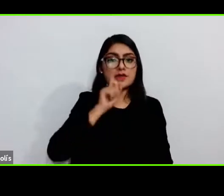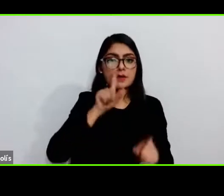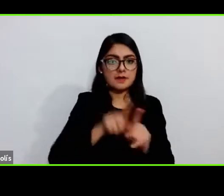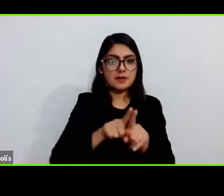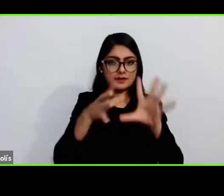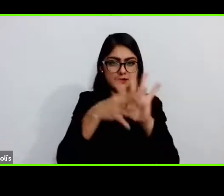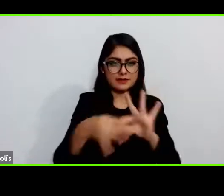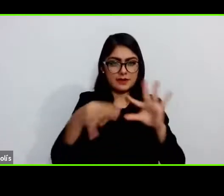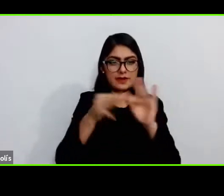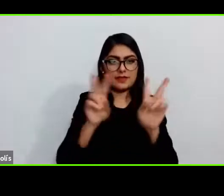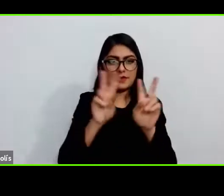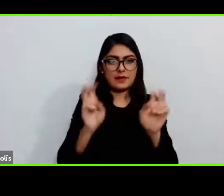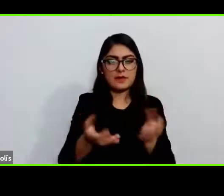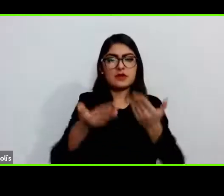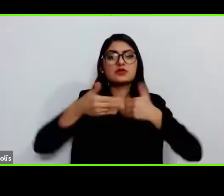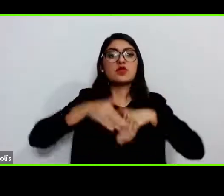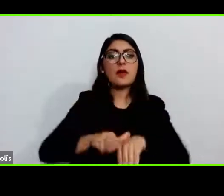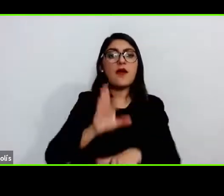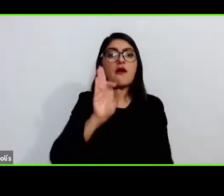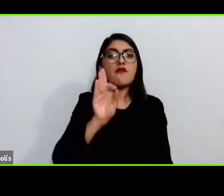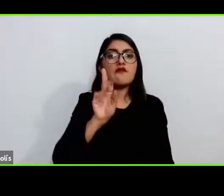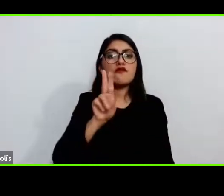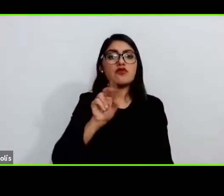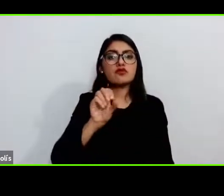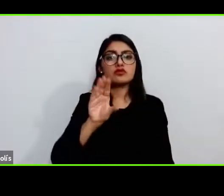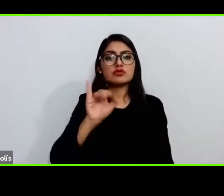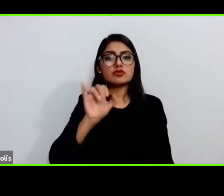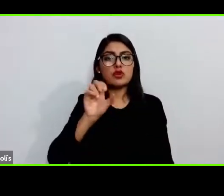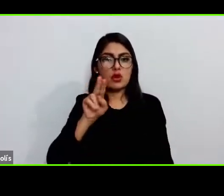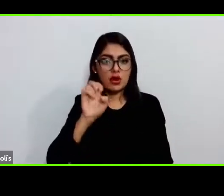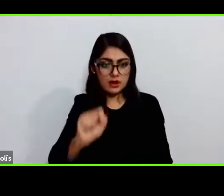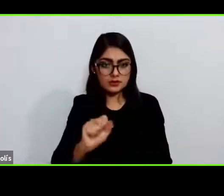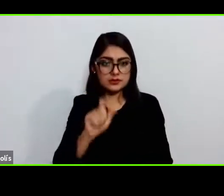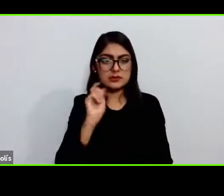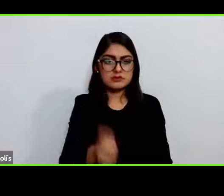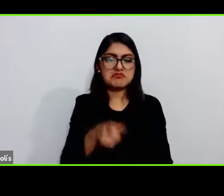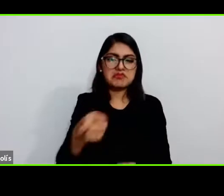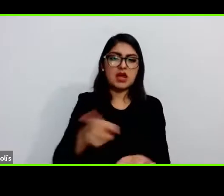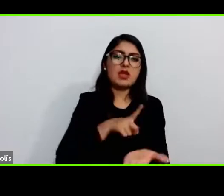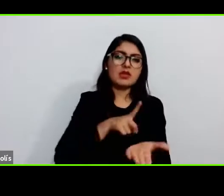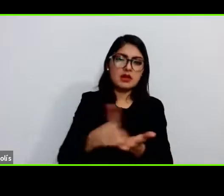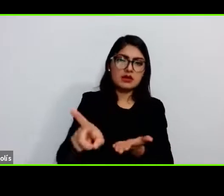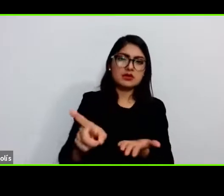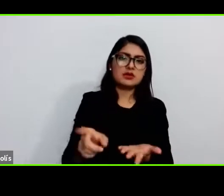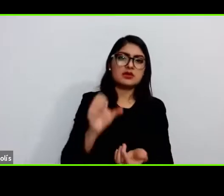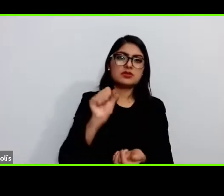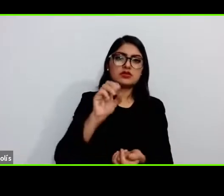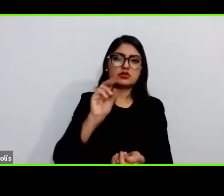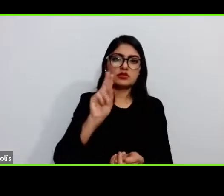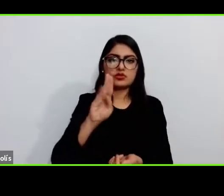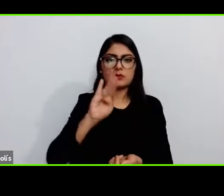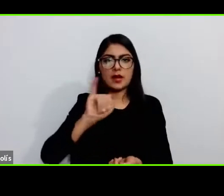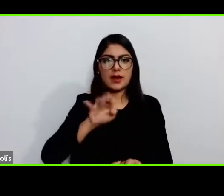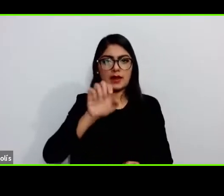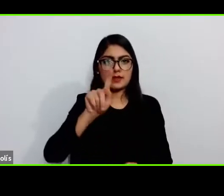¿no? Vimos la función de establecer derechos subjetivos, pero también los vimos